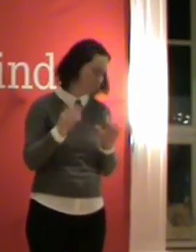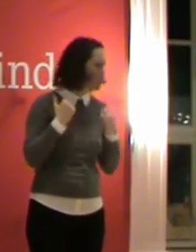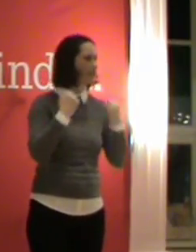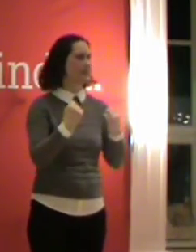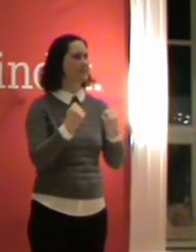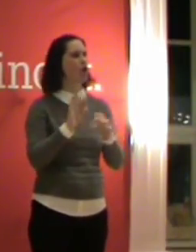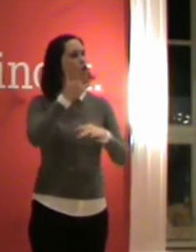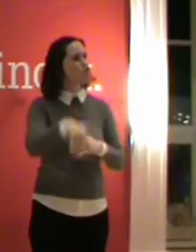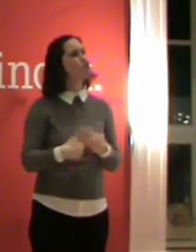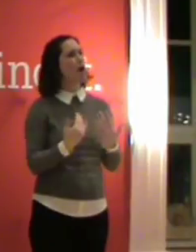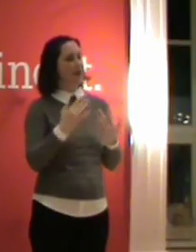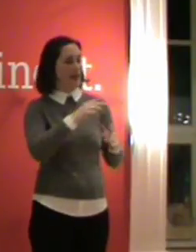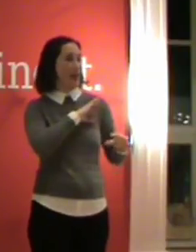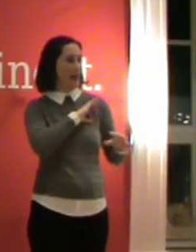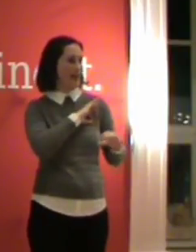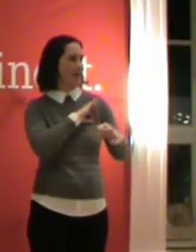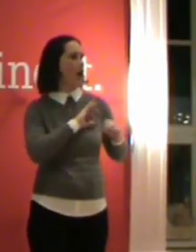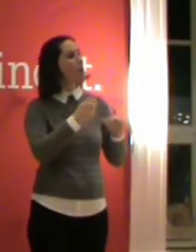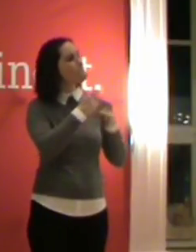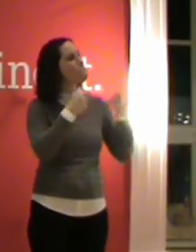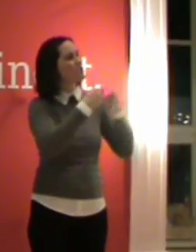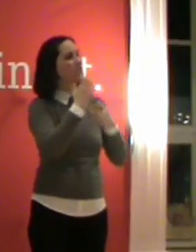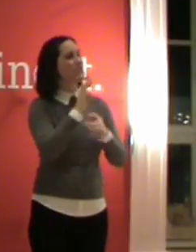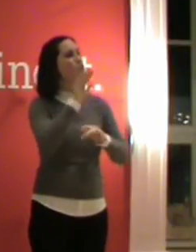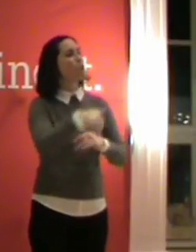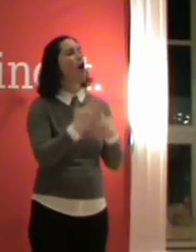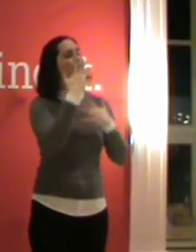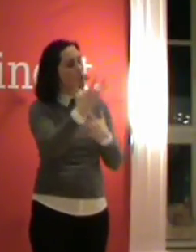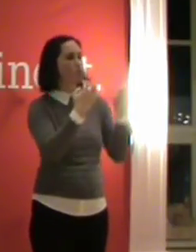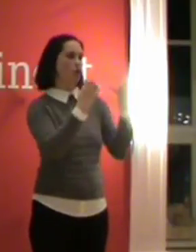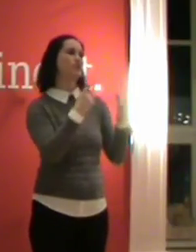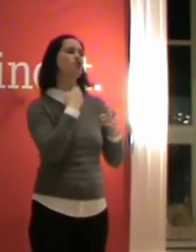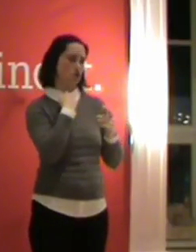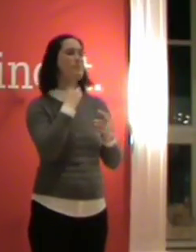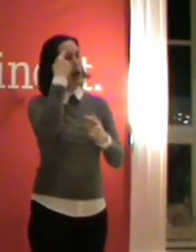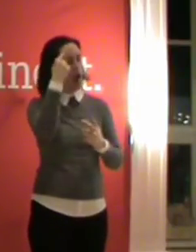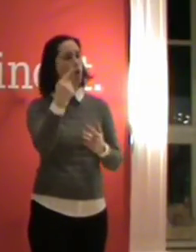mehr als 95 Stimmen, die die Linke in der Bundesversammlung haben wird, bekommen wird. Da bin ich sehr, sehr